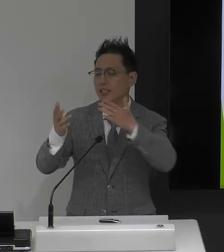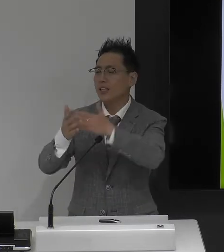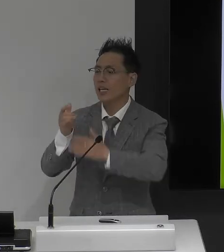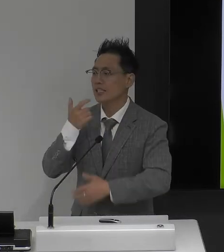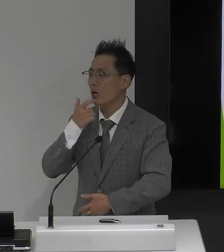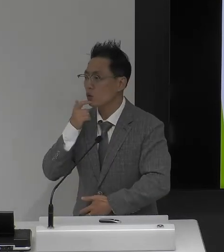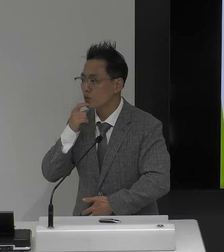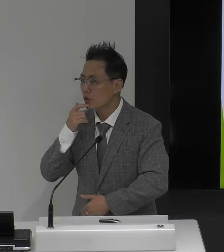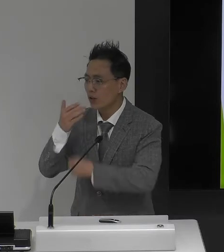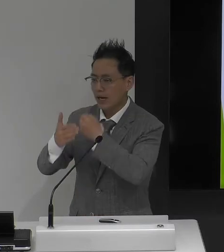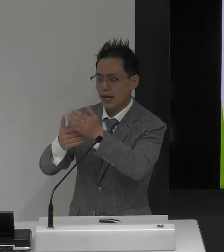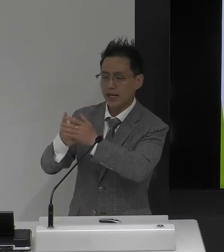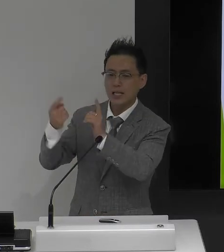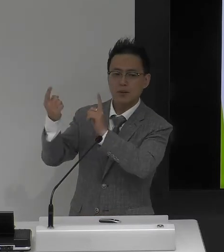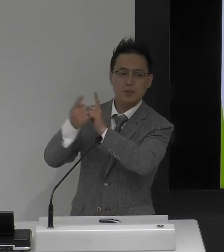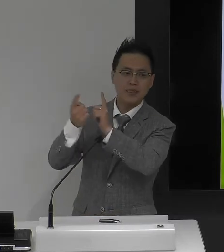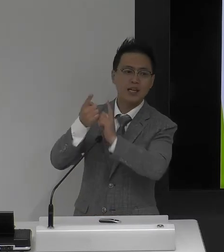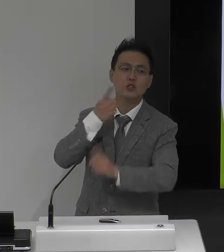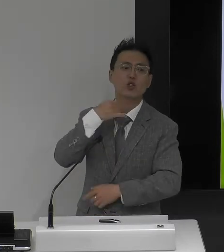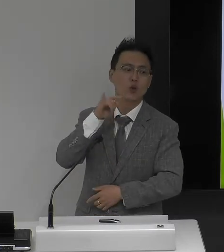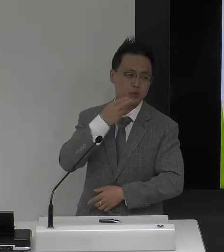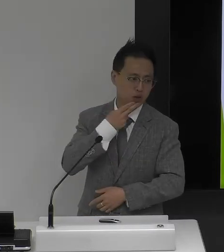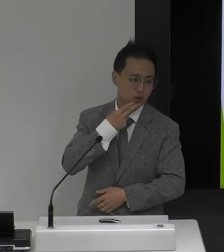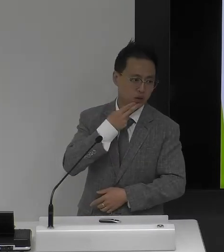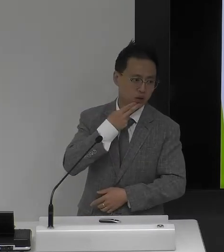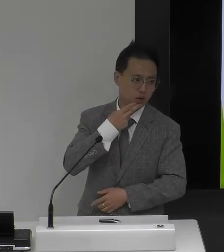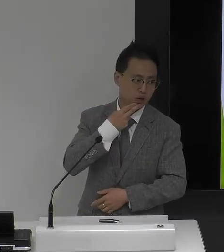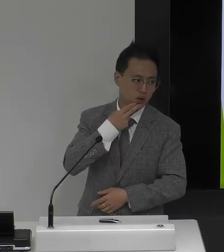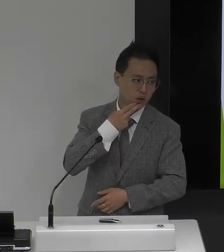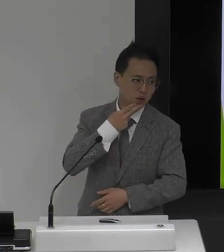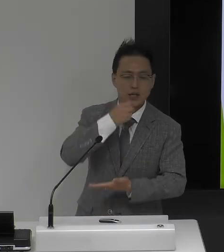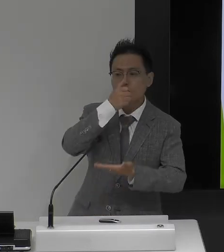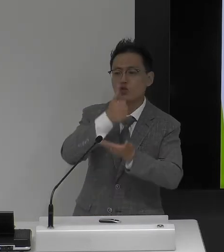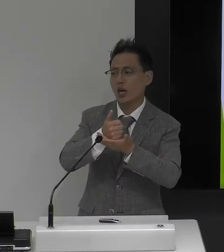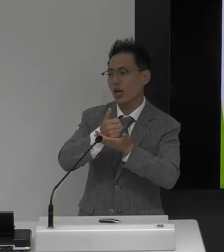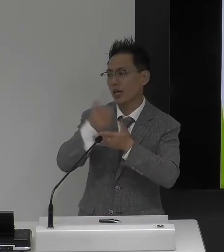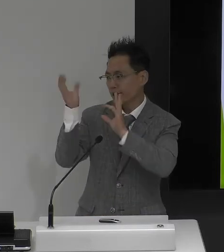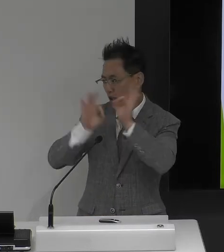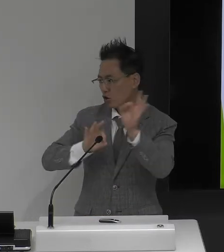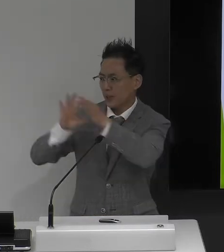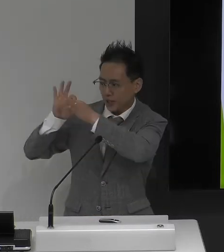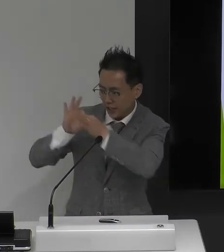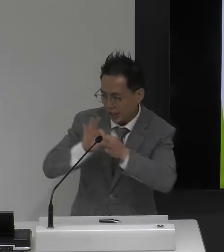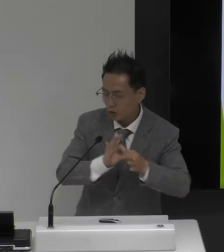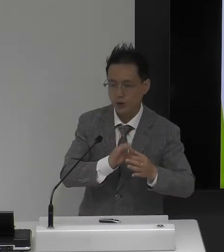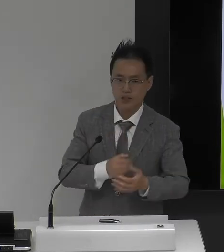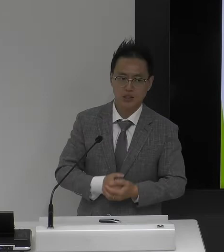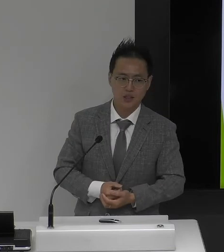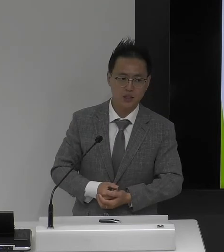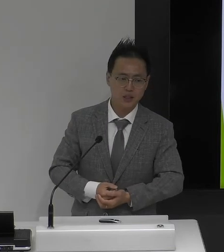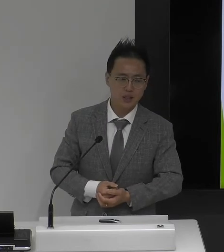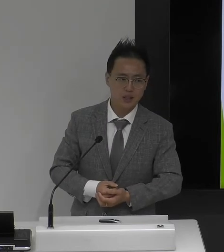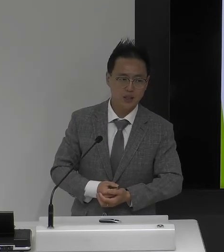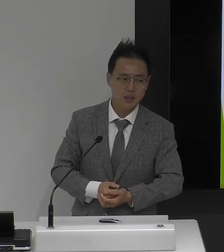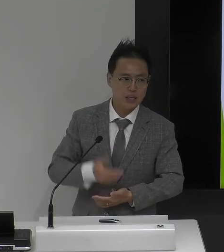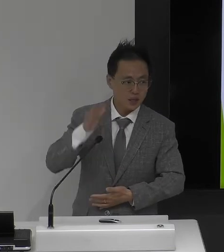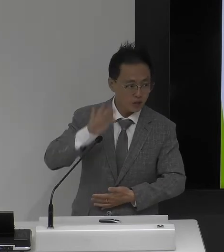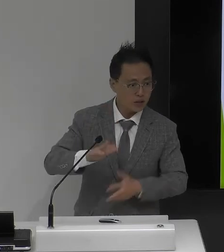지금까지 야곱은요, 하나님을 만난 적이 없어요. 죄, 실수만 계속했지. 그런데